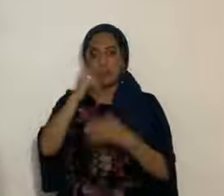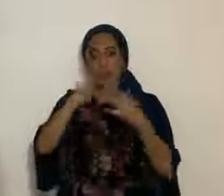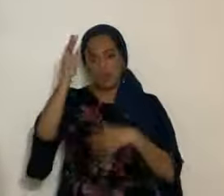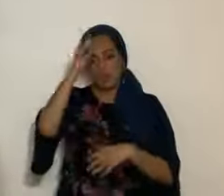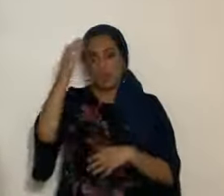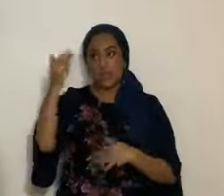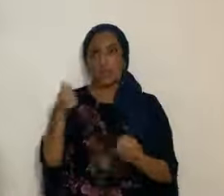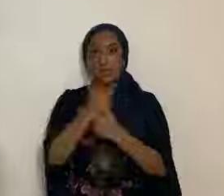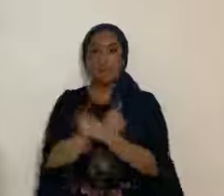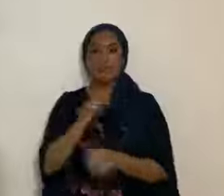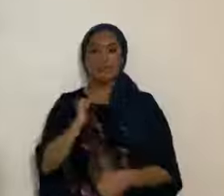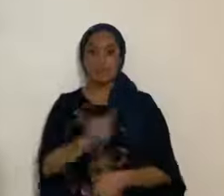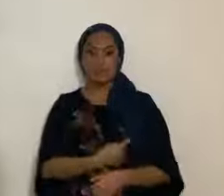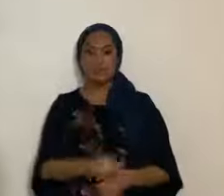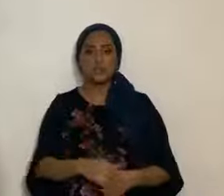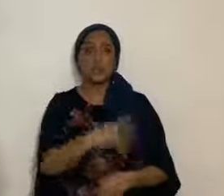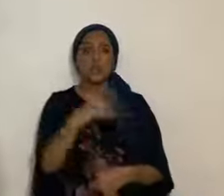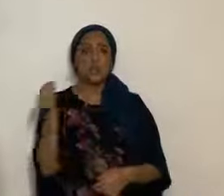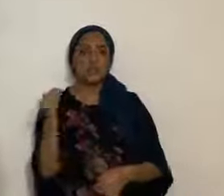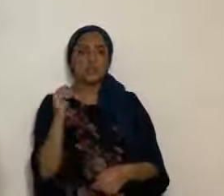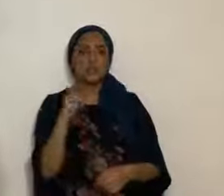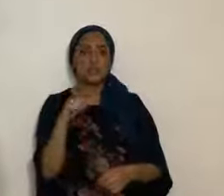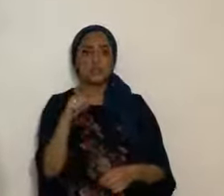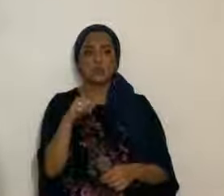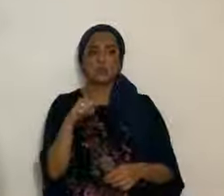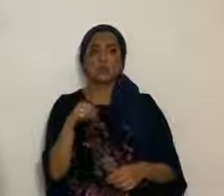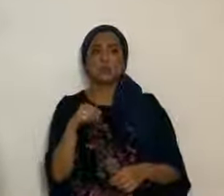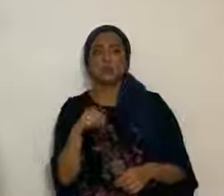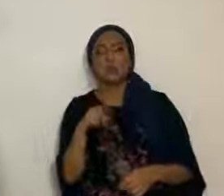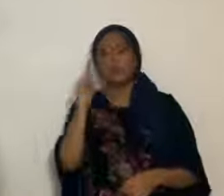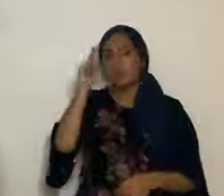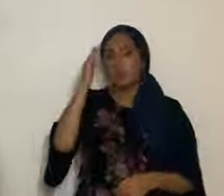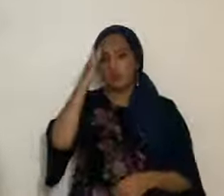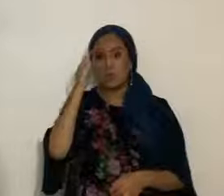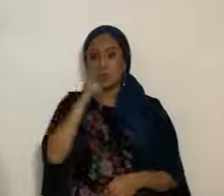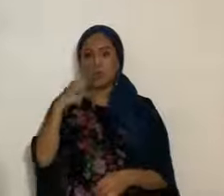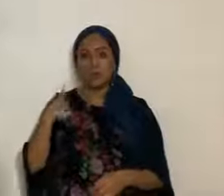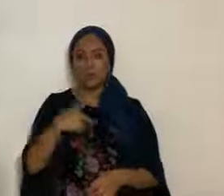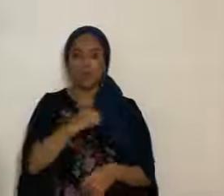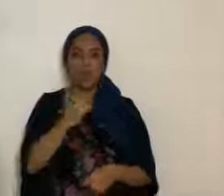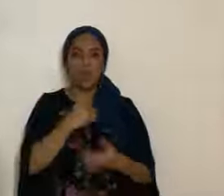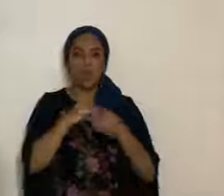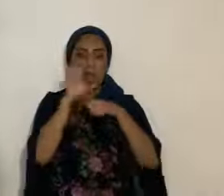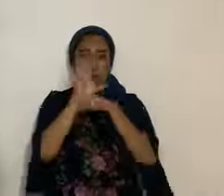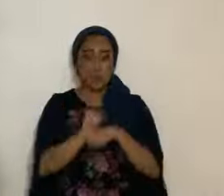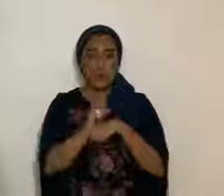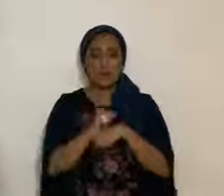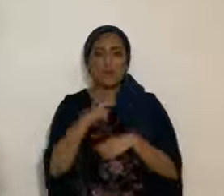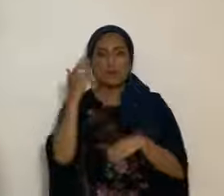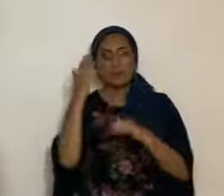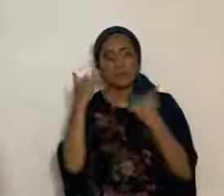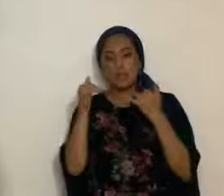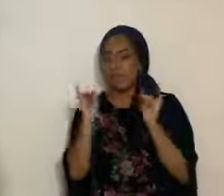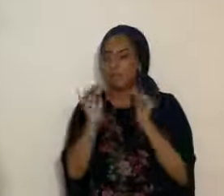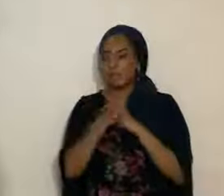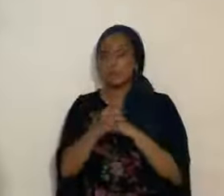amó. Y aunque precisamente conoce nuestra condición, nuestra naturaleza, Él aún así dio su